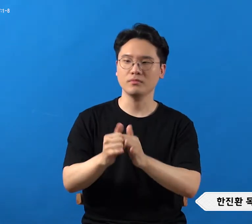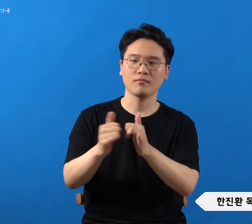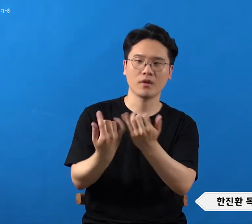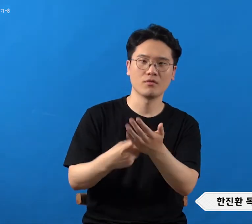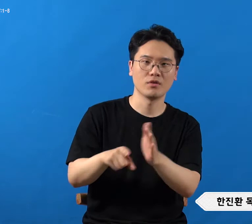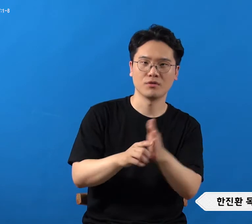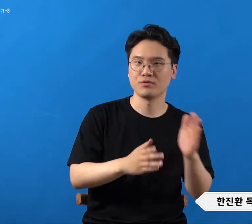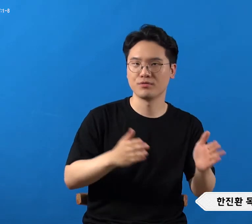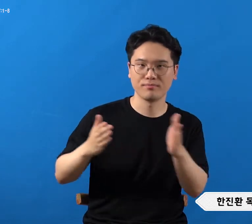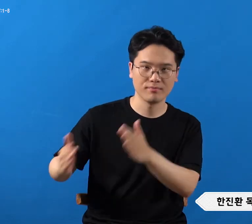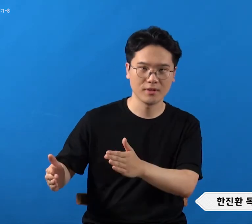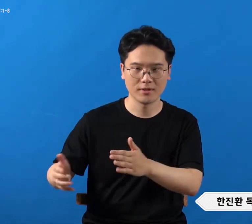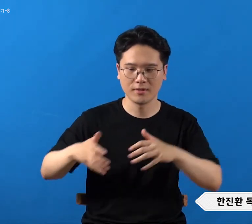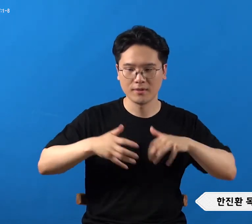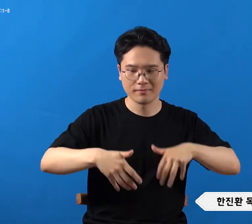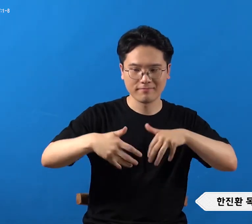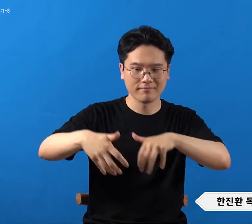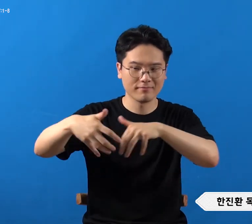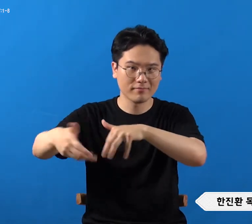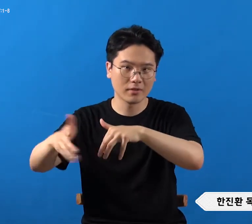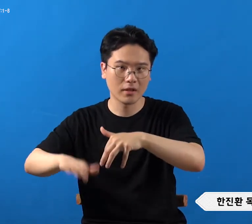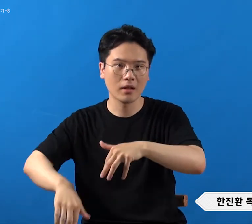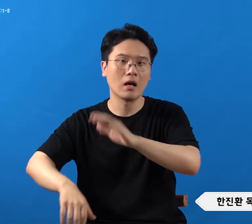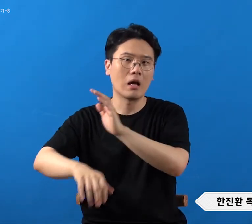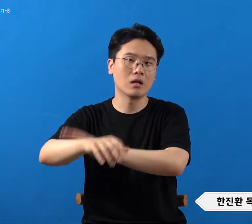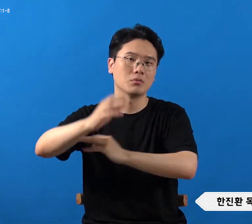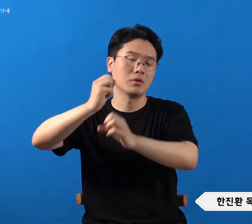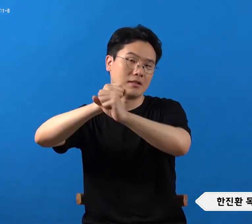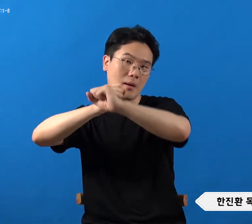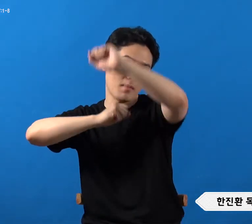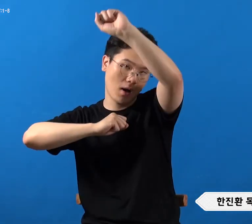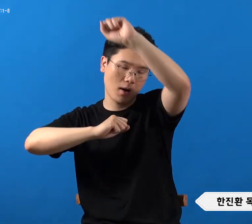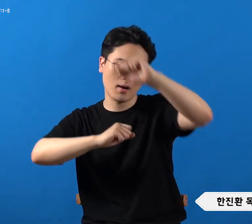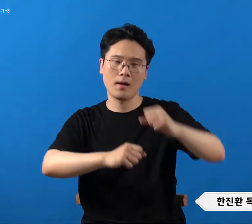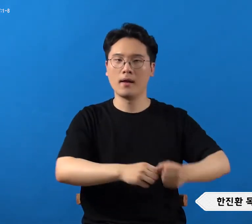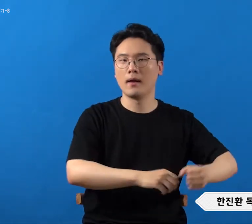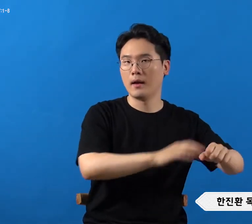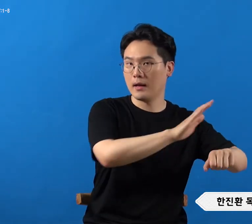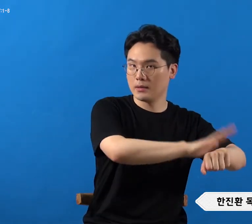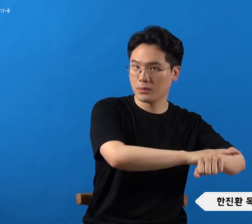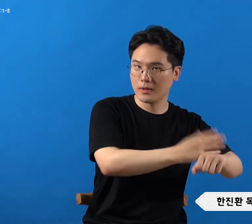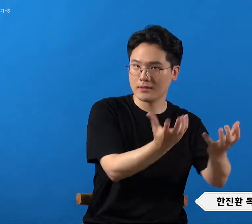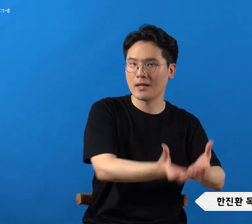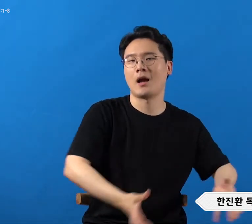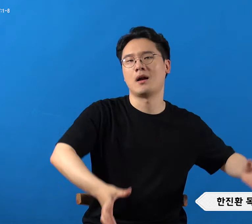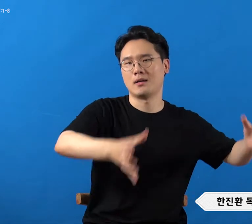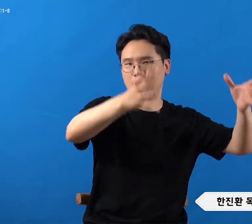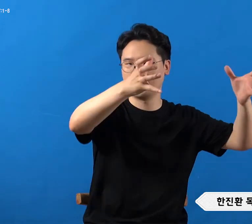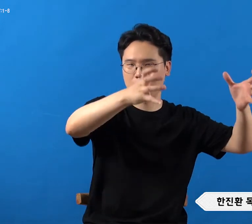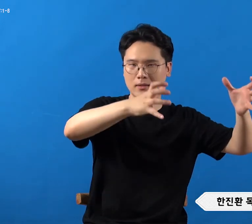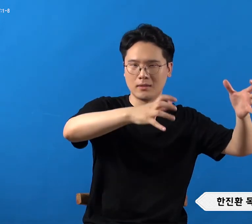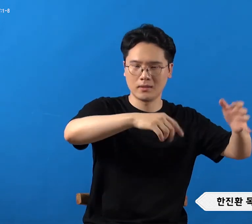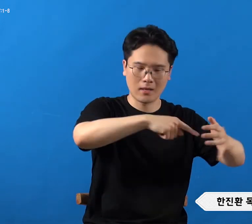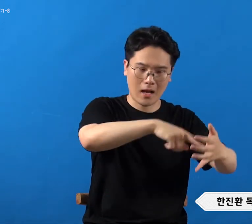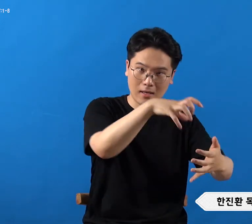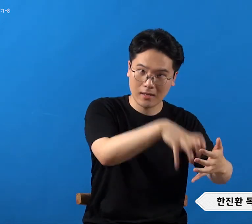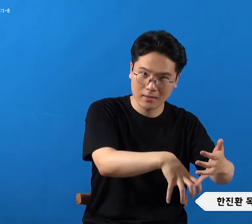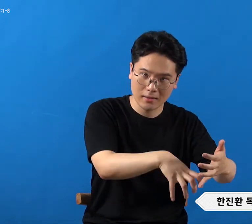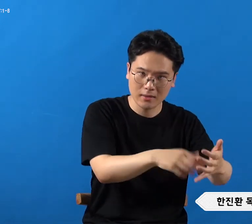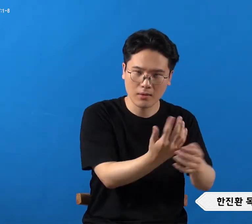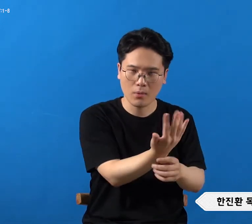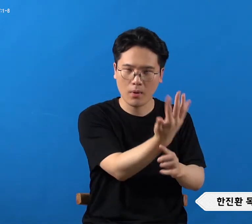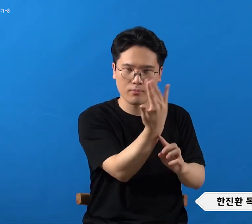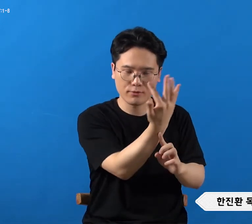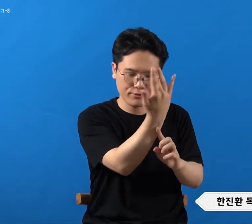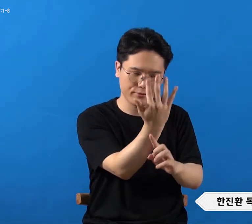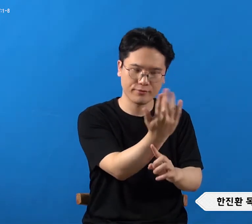이스라엘 병사들은 한 손에는 나팔을 들고 한 손에는 항아리를 들었습니다. 항아리 안에는 횃불을 감추었습니다.